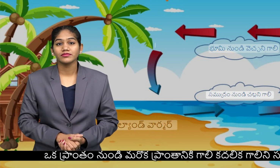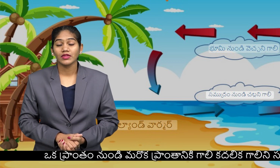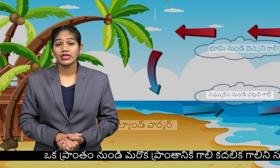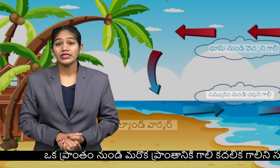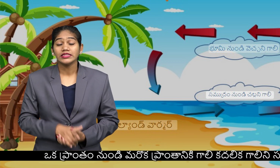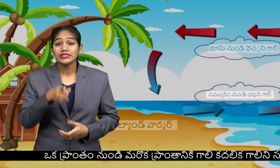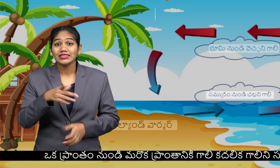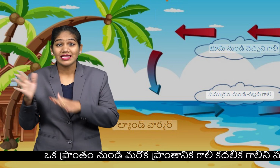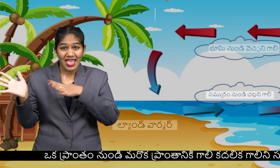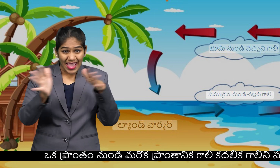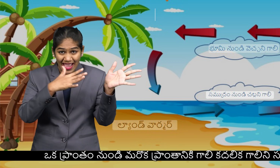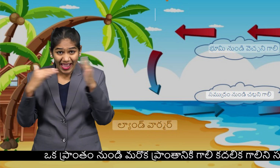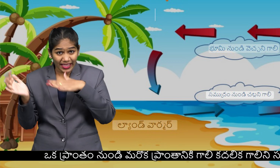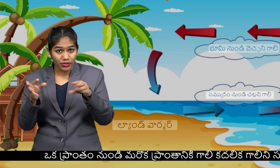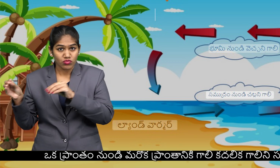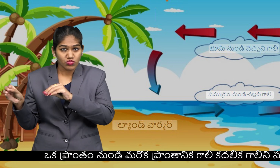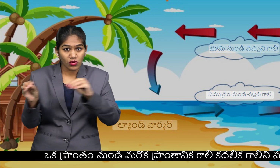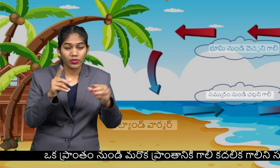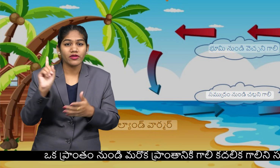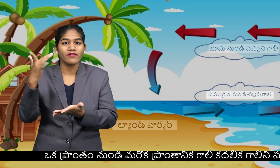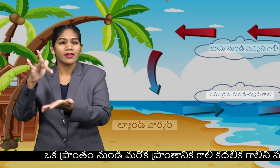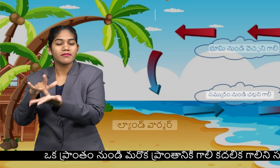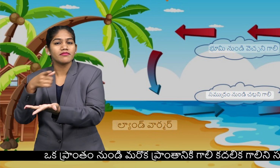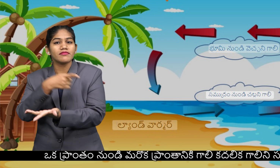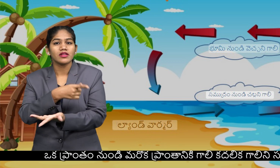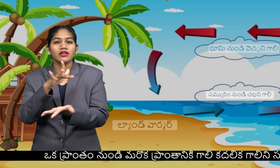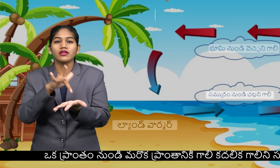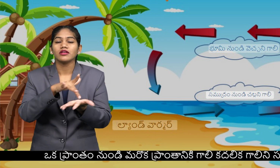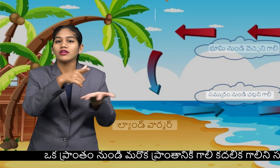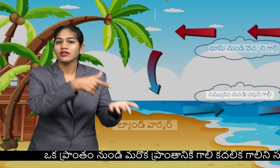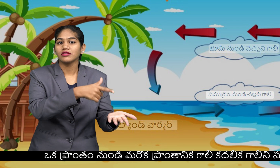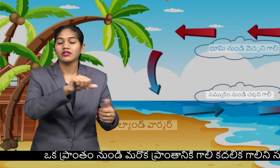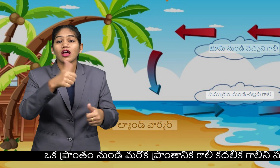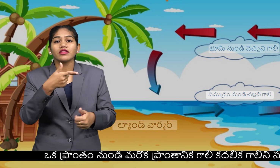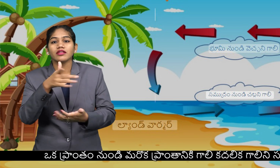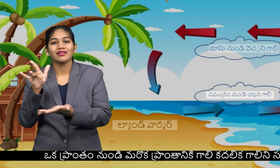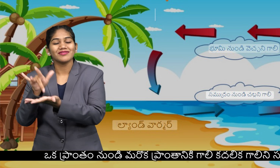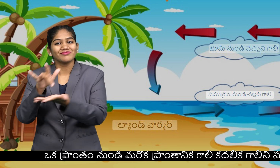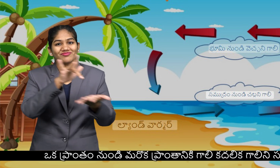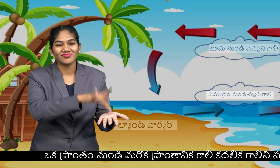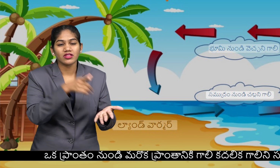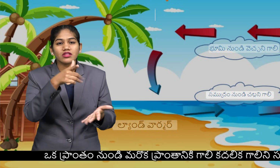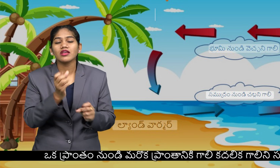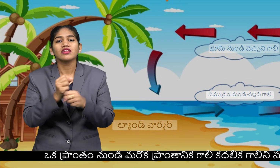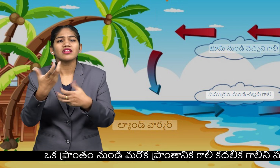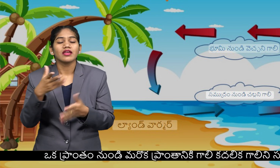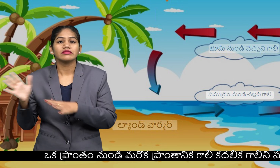ఒక ప్రాంతం నుండి మరొక ప్రాంతానికి గాలి కదలిక గాలిని సృష్టిస్తుంది.